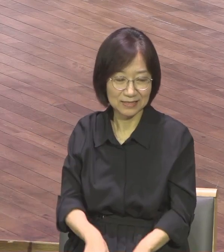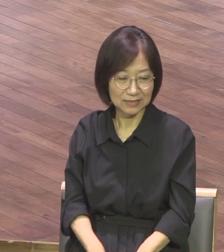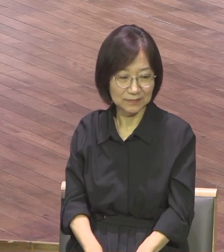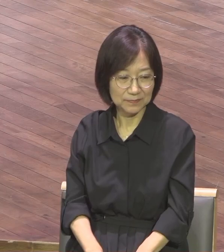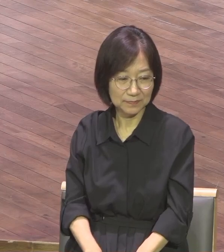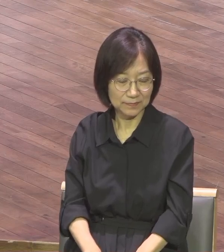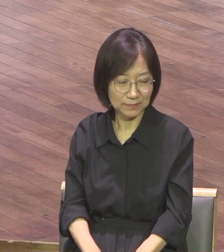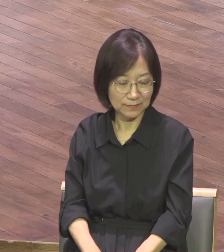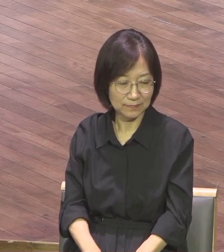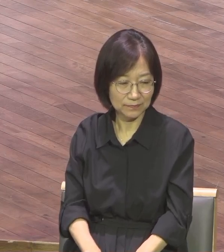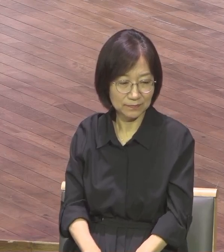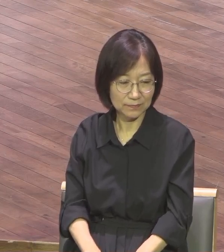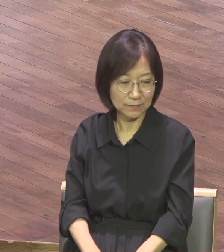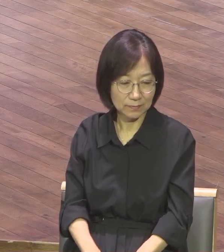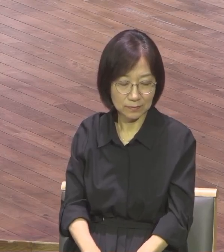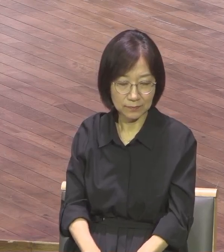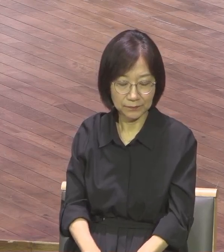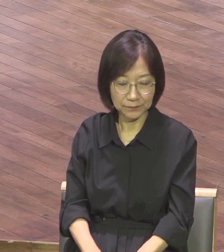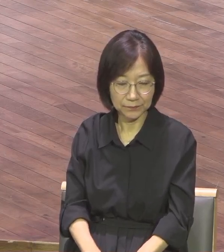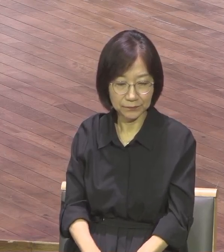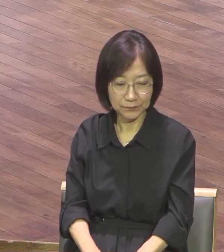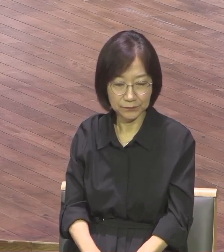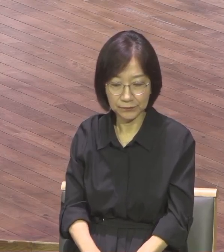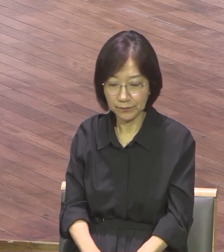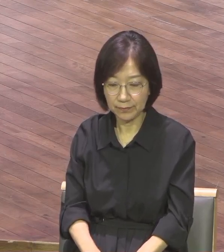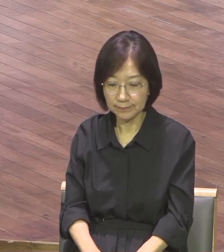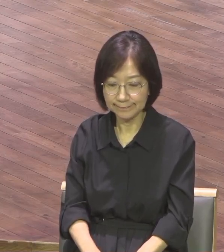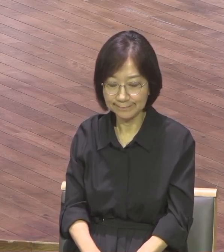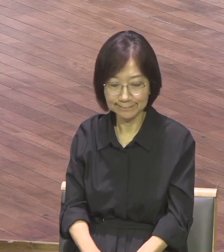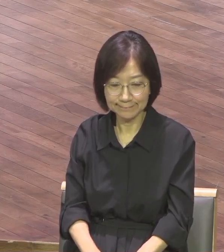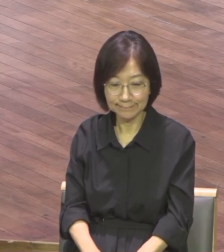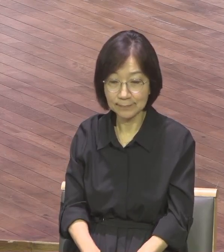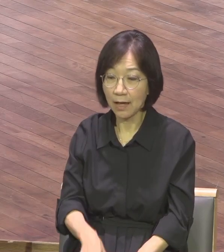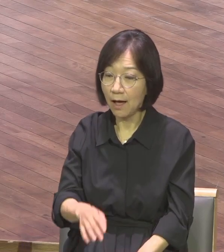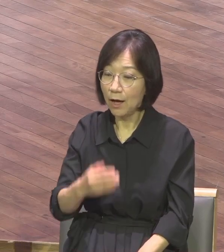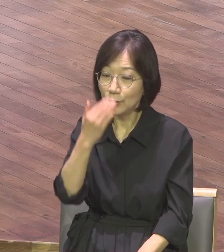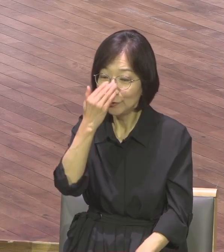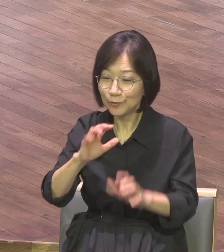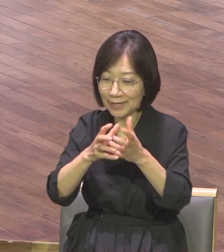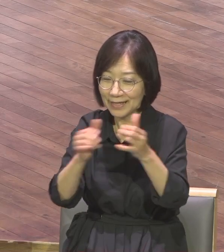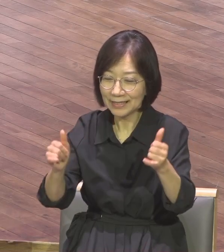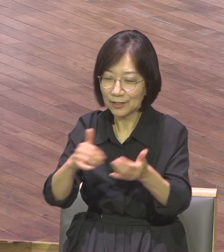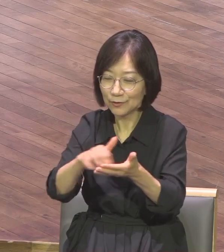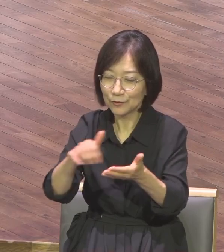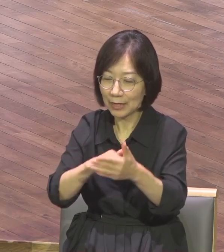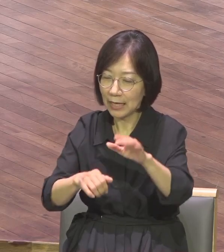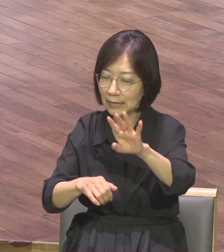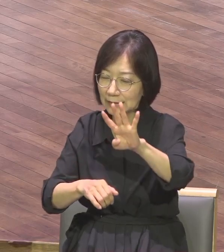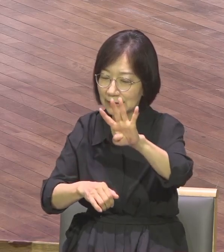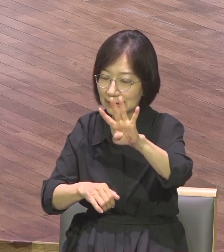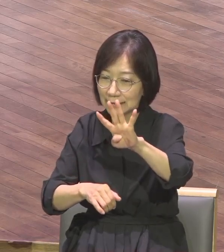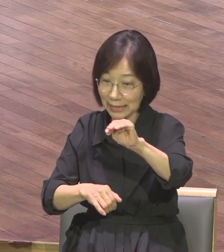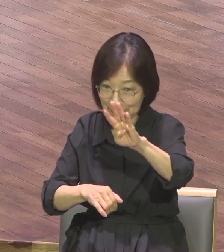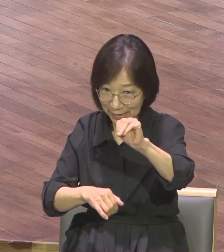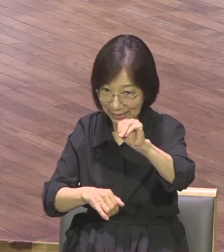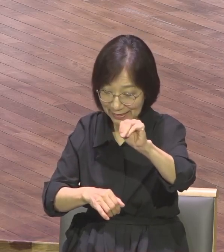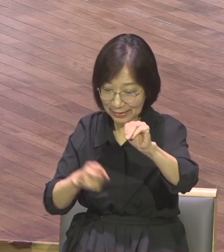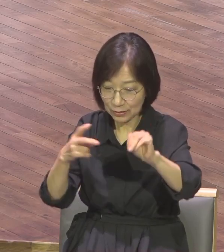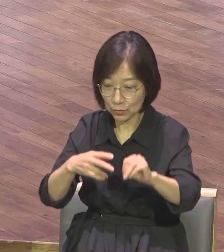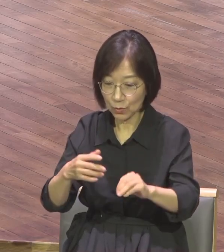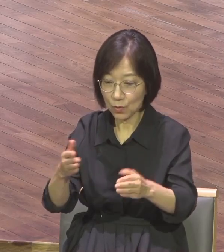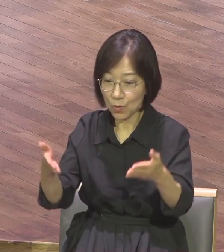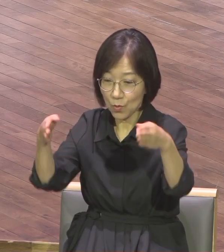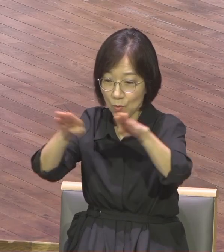다 흩어졌기 때문에 그 살고 있었어요. 그래서 30여 개의 회당이 있었습니다. 이곳에서 많은